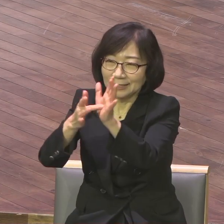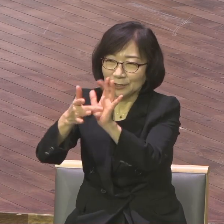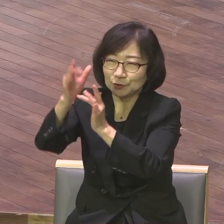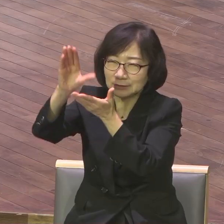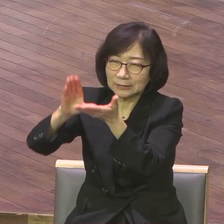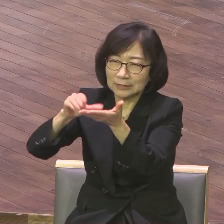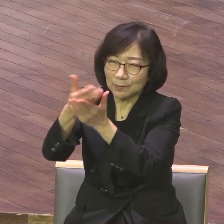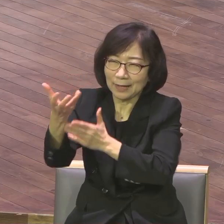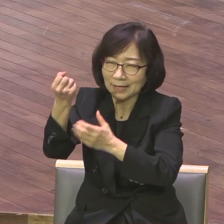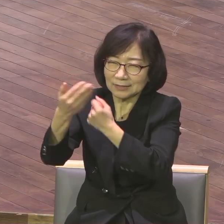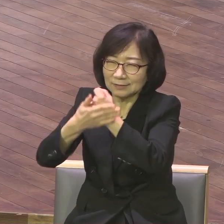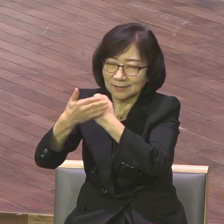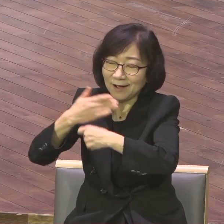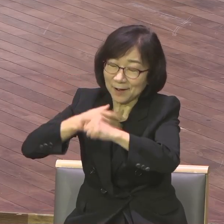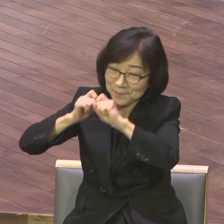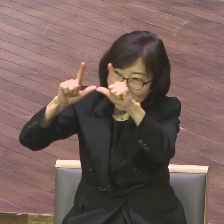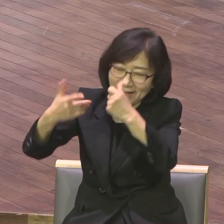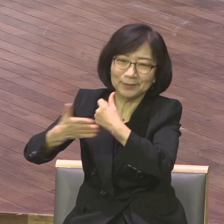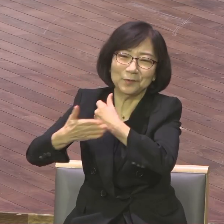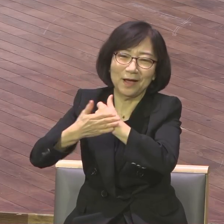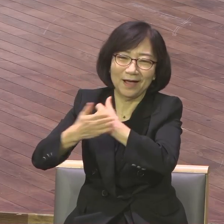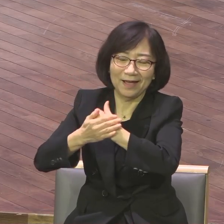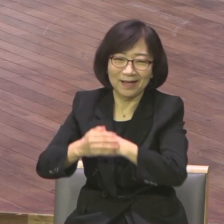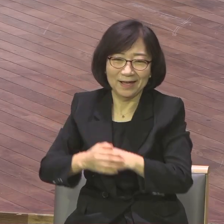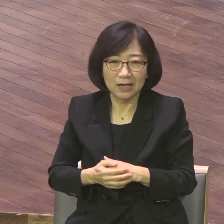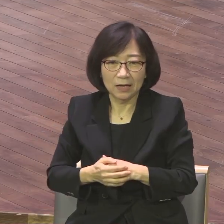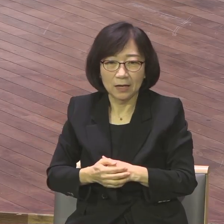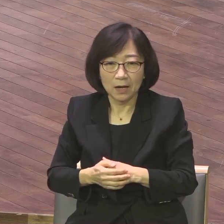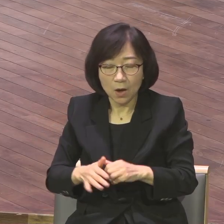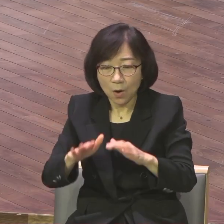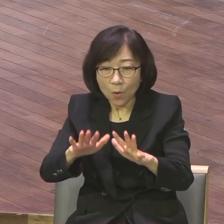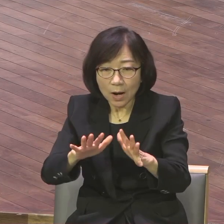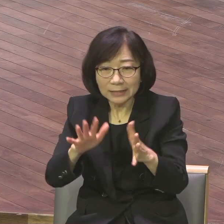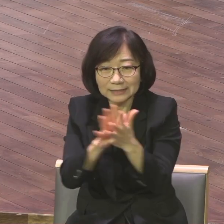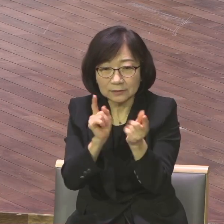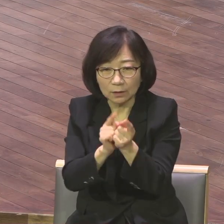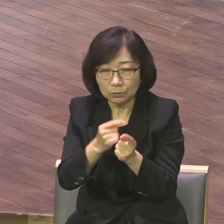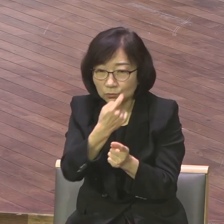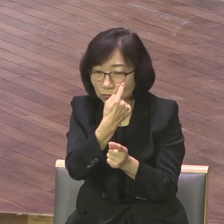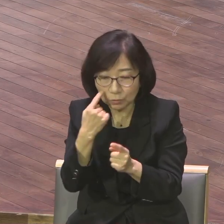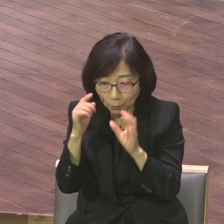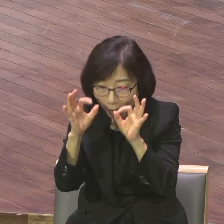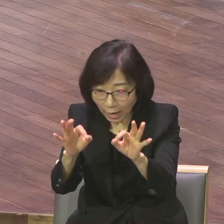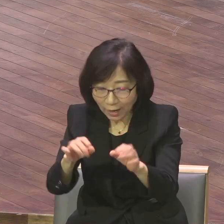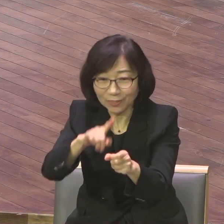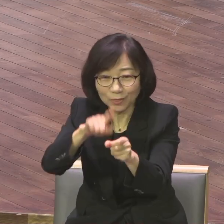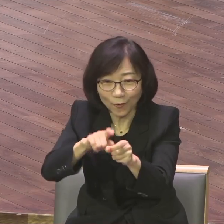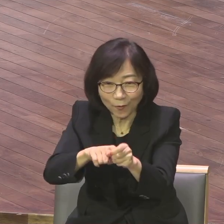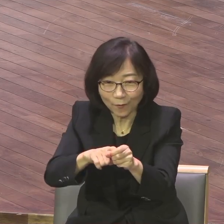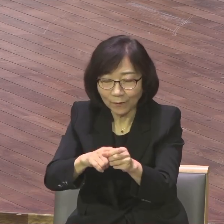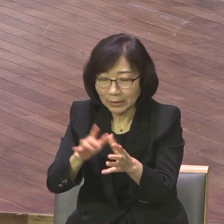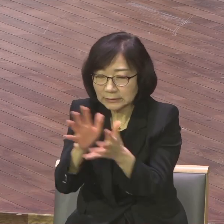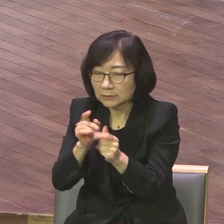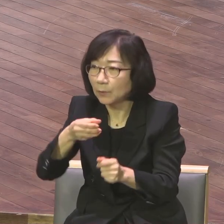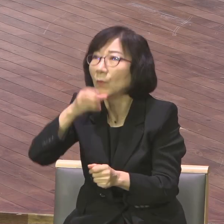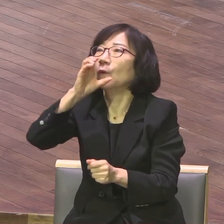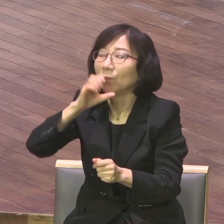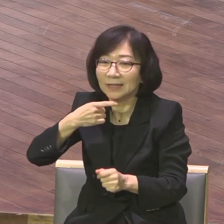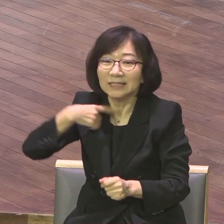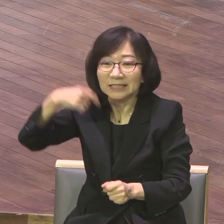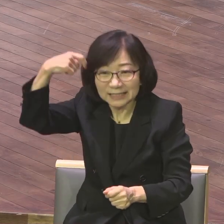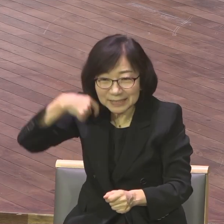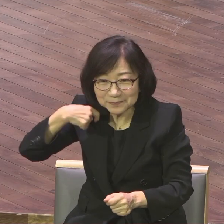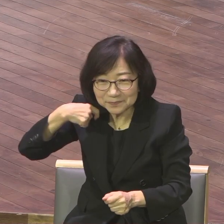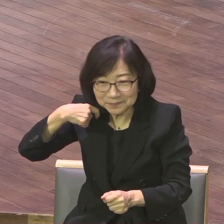해 주시는데 시청각으로 된 말씀으로 생각하면 됩니다. 자, 세 번째는 우리에게 주시는